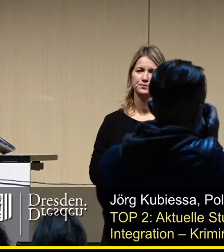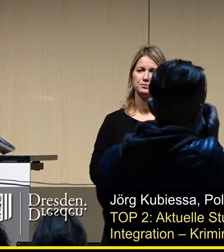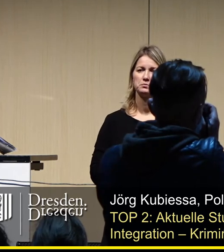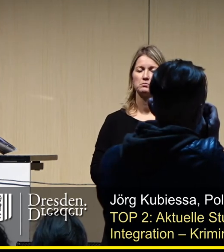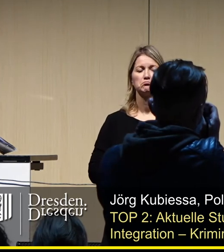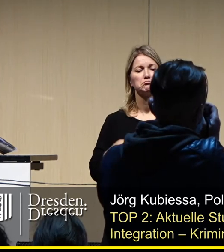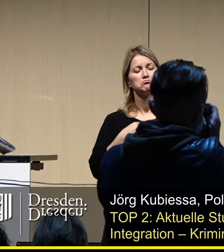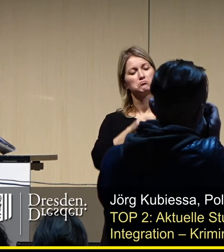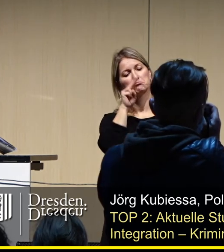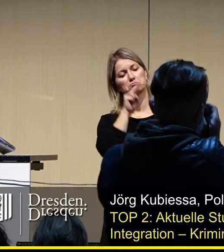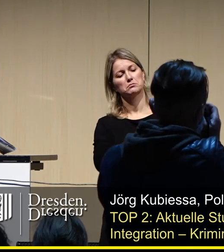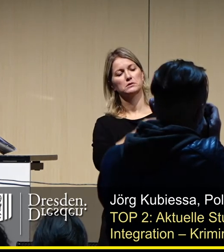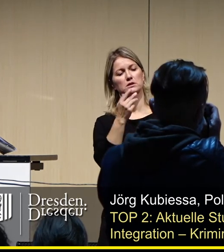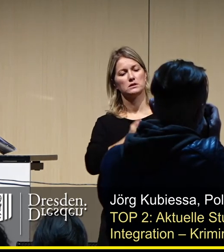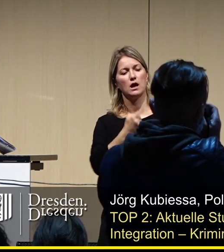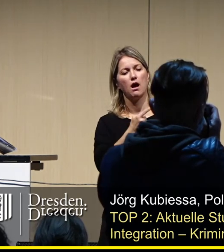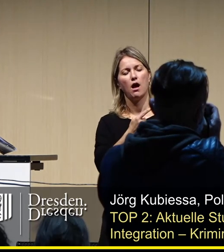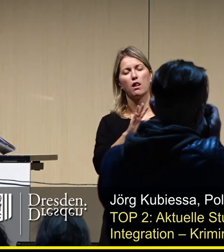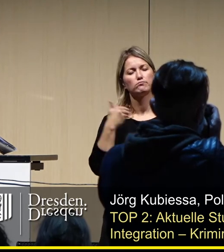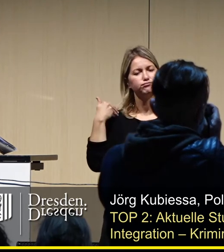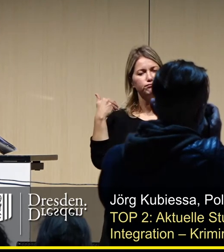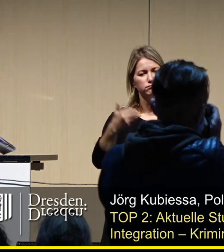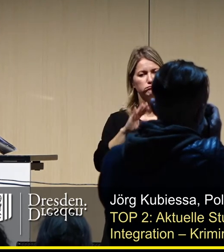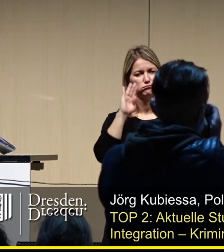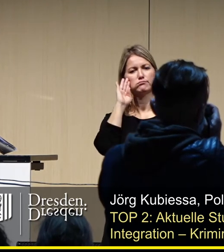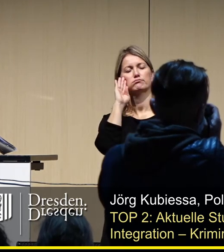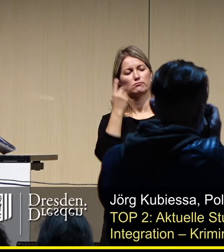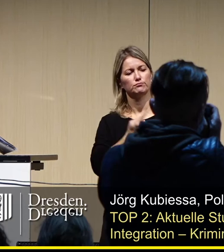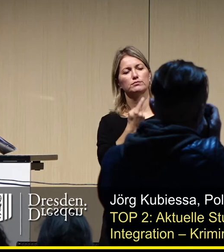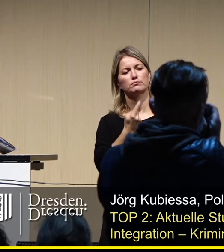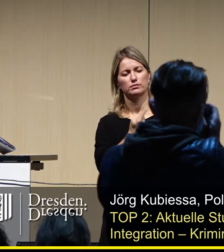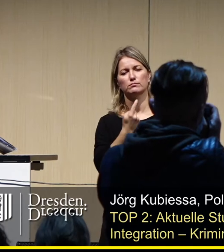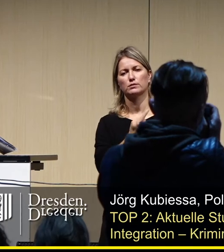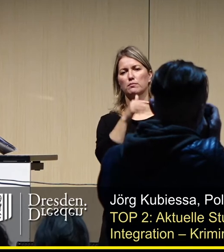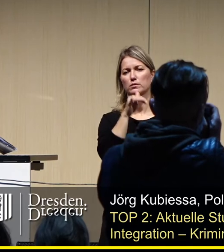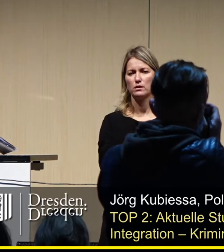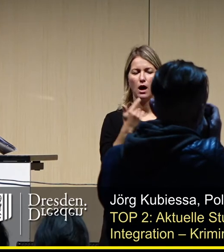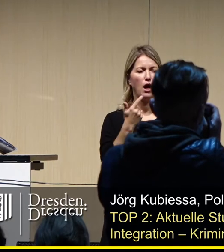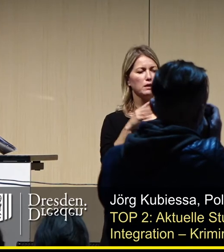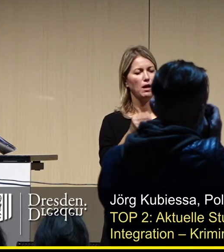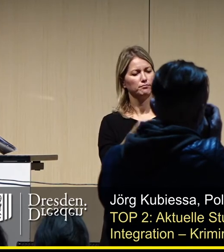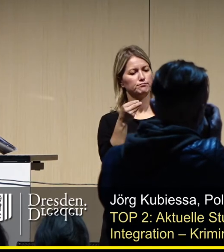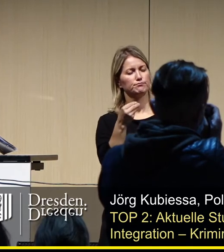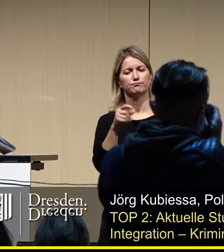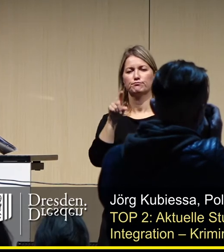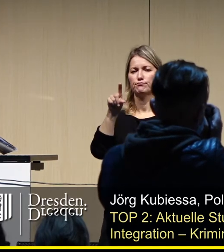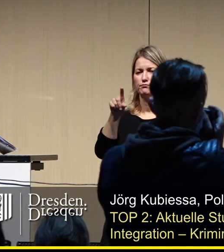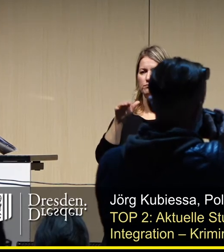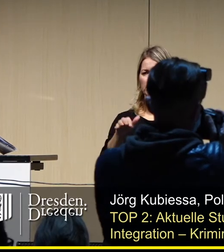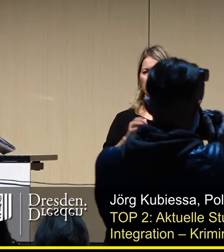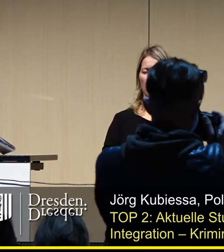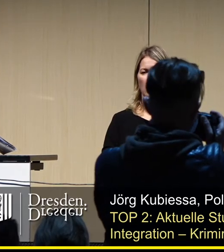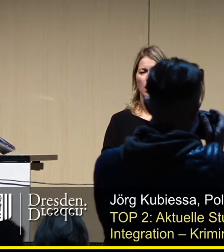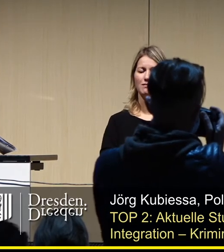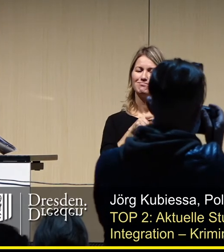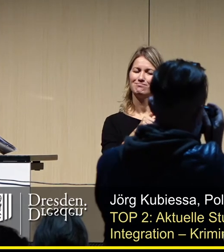Zahlen werden immer wieder genannt, werden immer wieder auch herausgenommen und im Regelfall handelt es sich